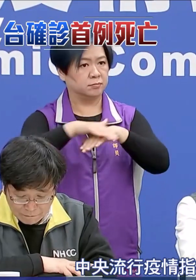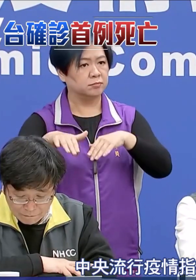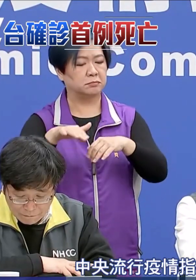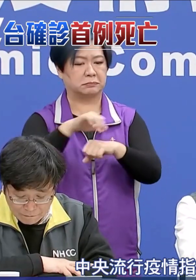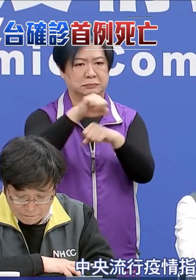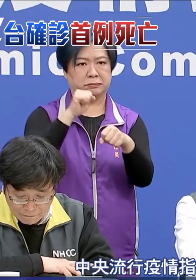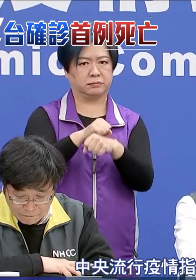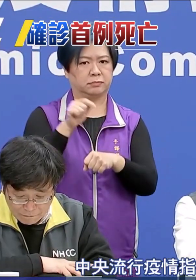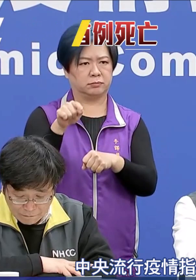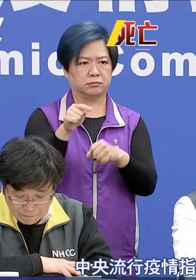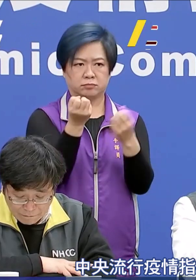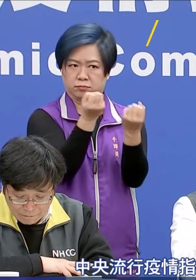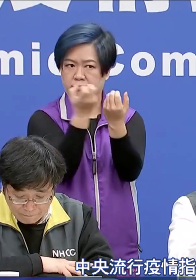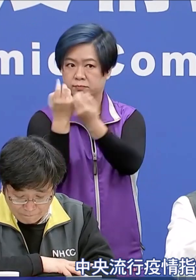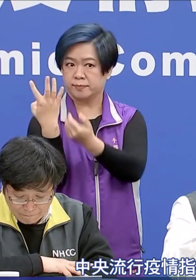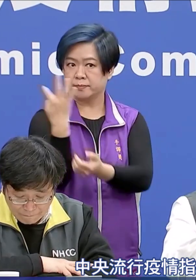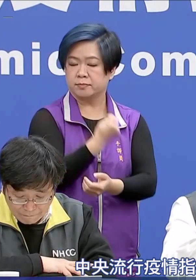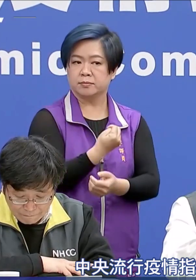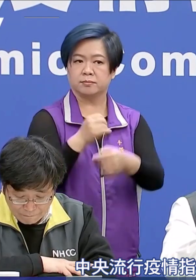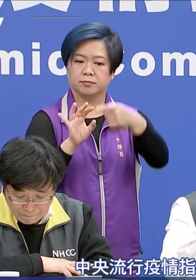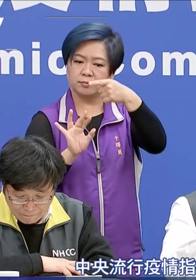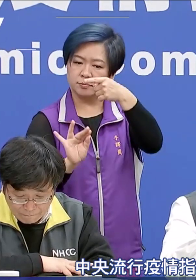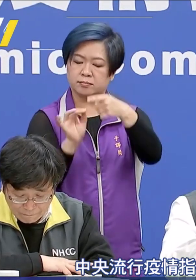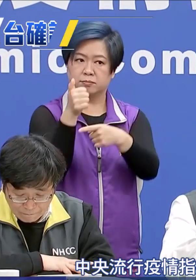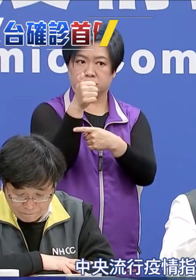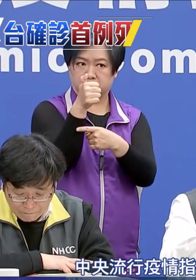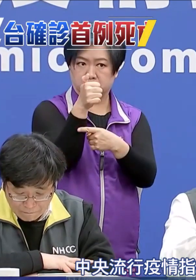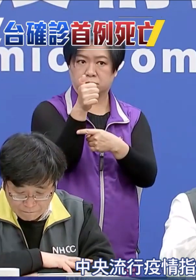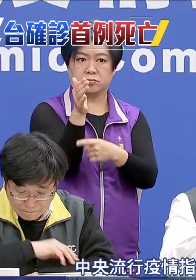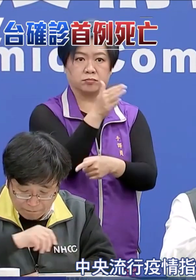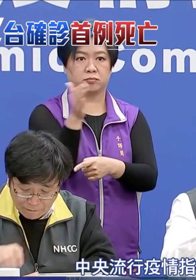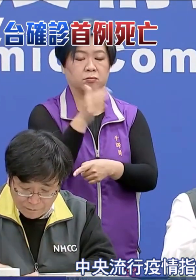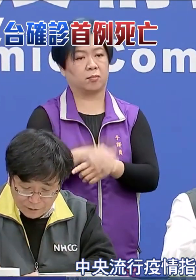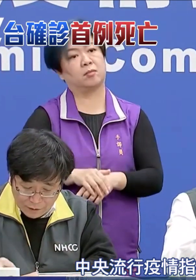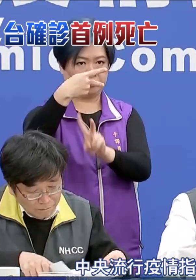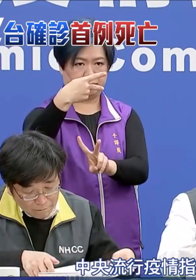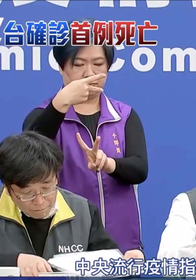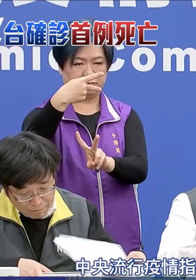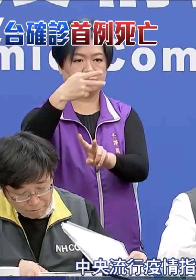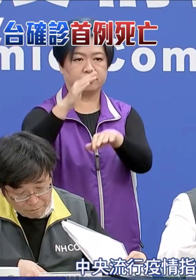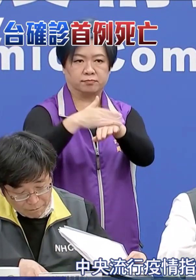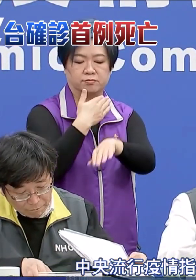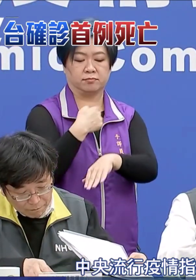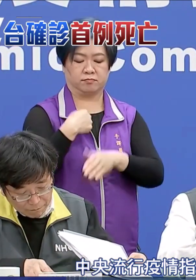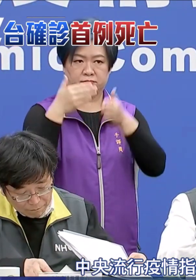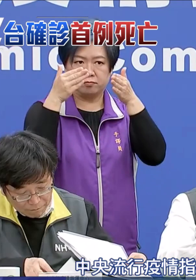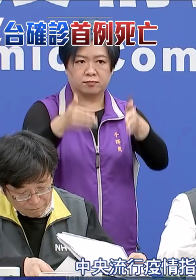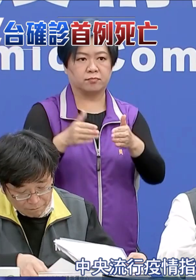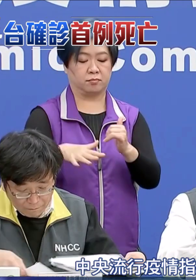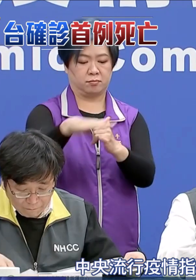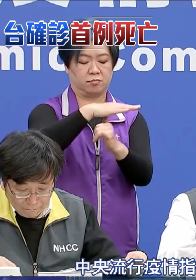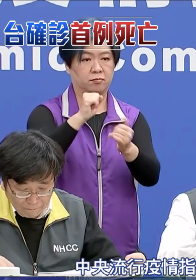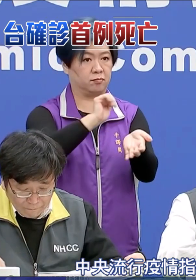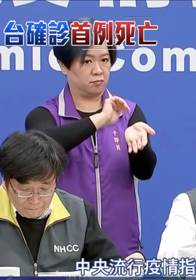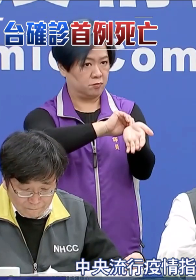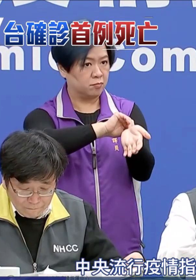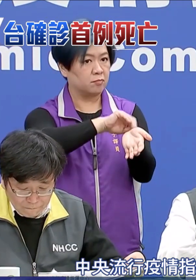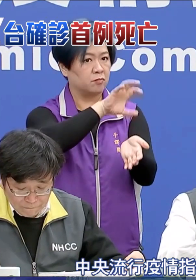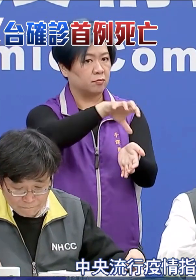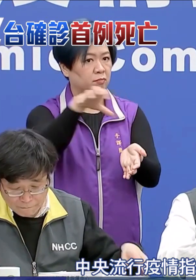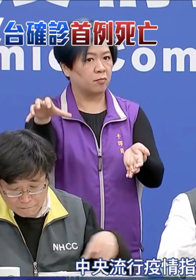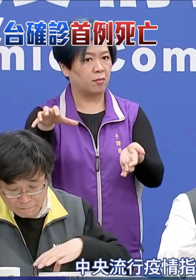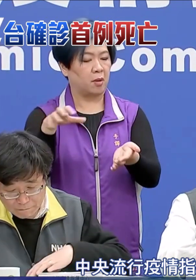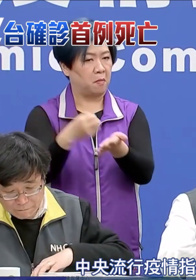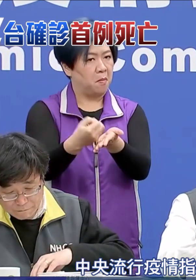个案，大概将近有50%没有旅游史，我们就针对全国医疗院所